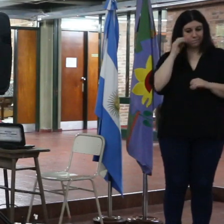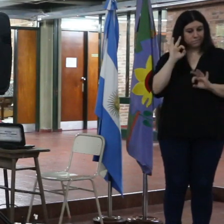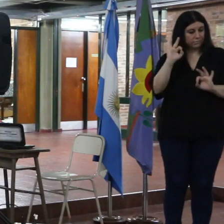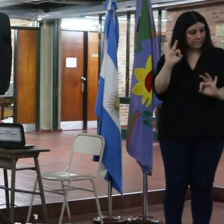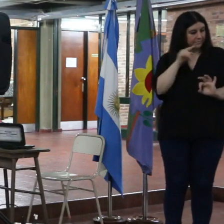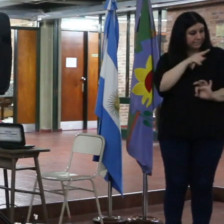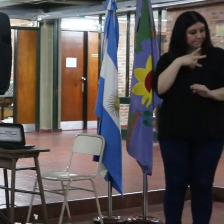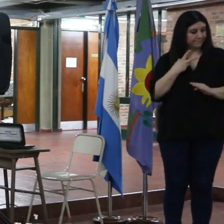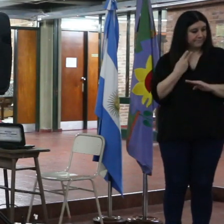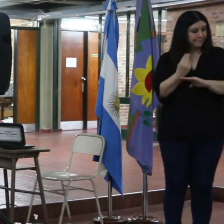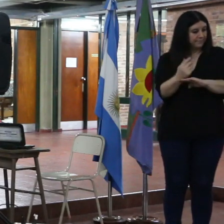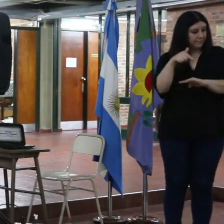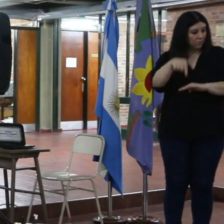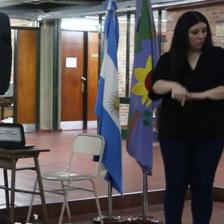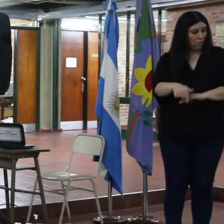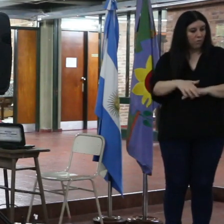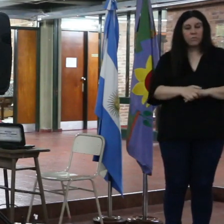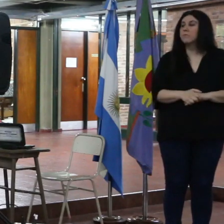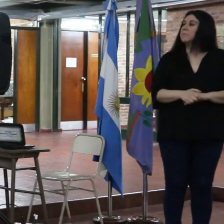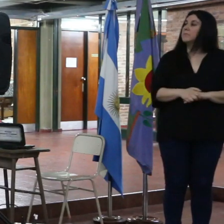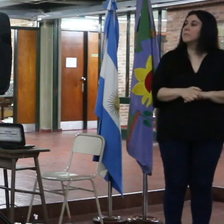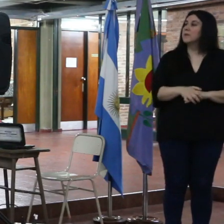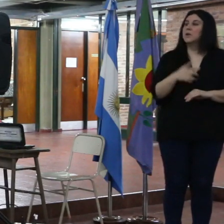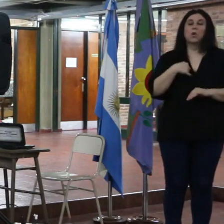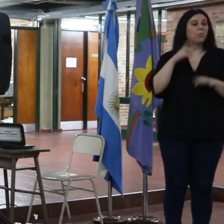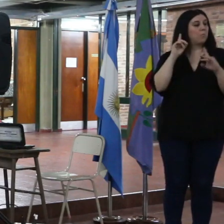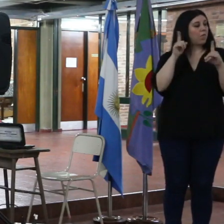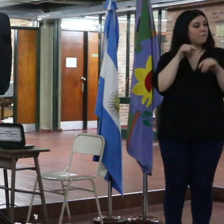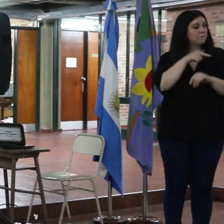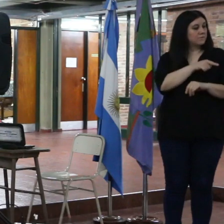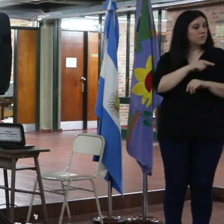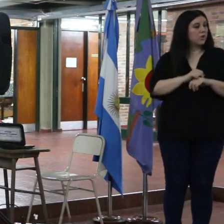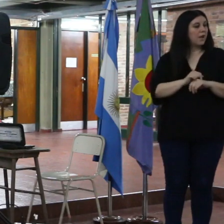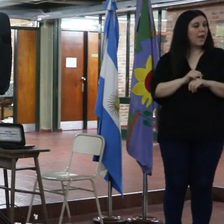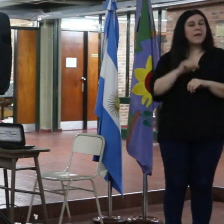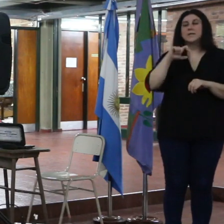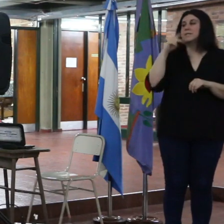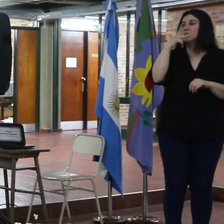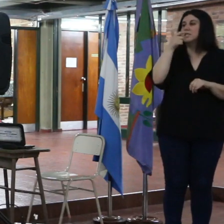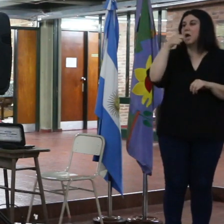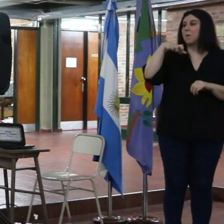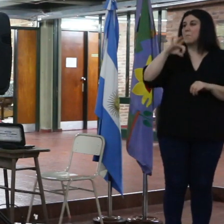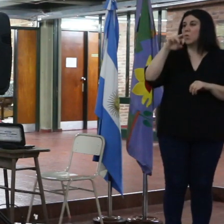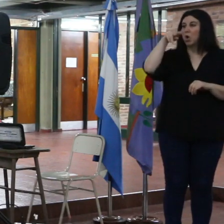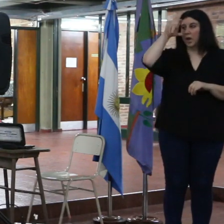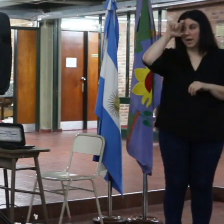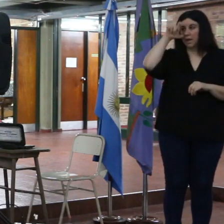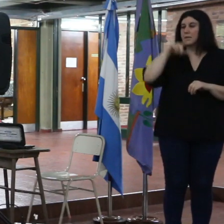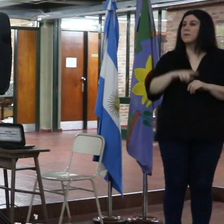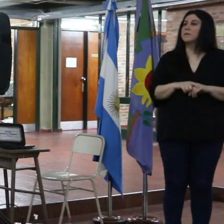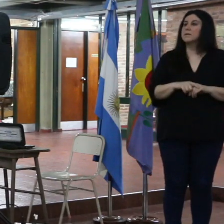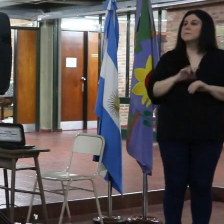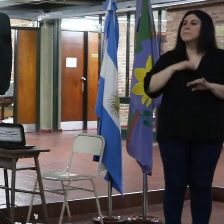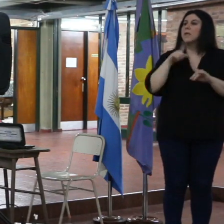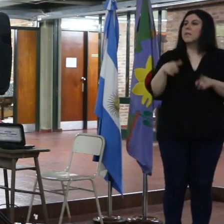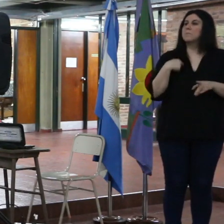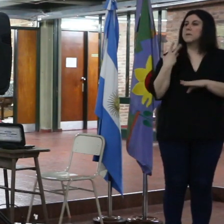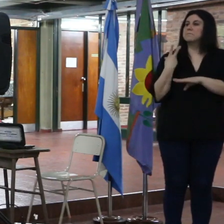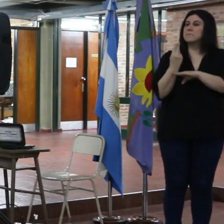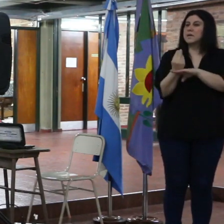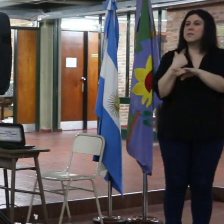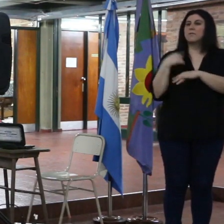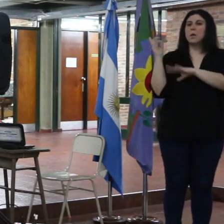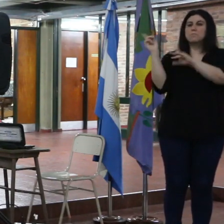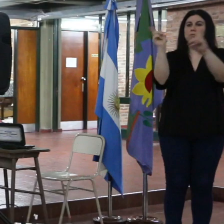nos honra con su presencia, de este profesorado, profesora Leonor Chapone. Y están presentes también